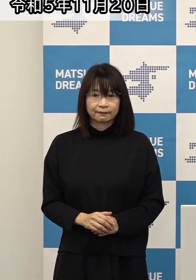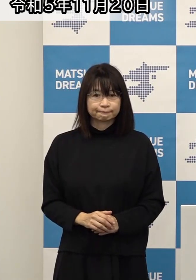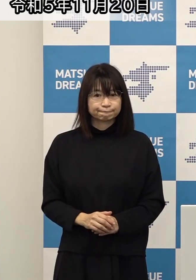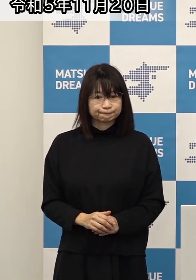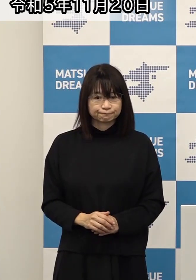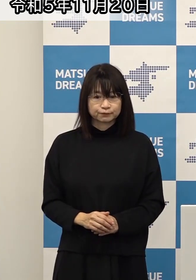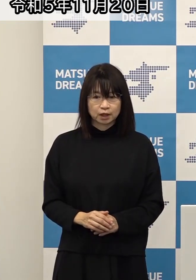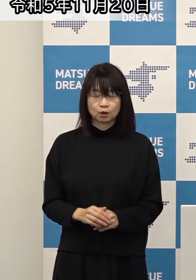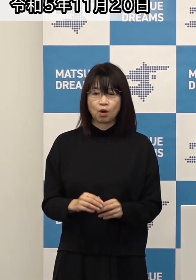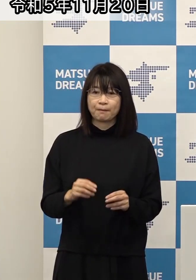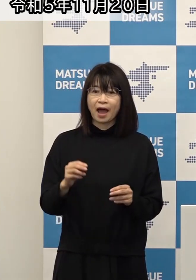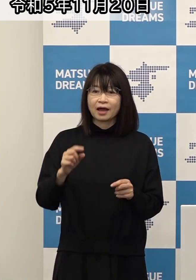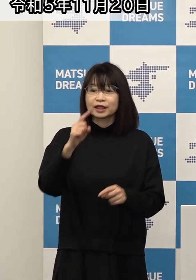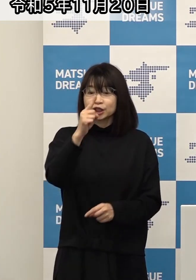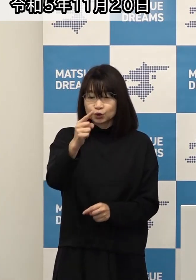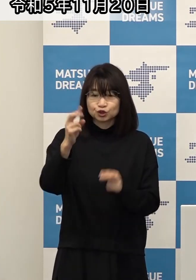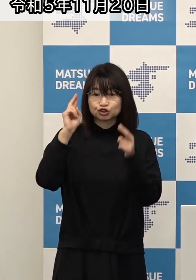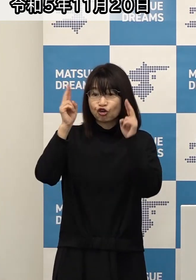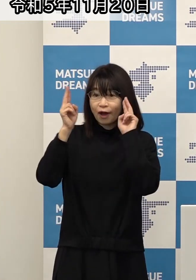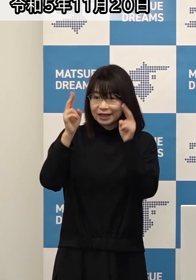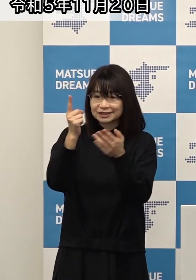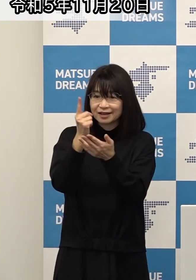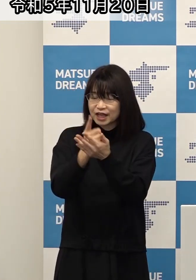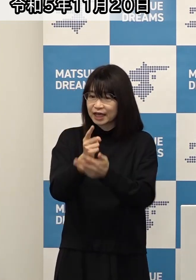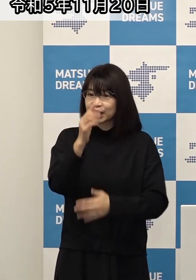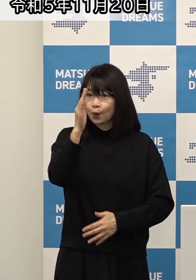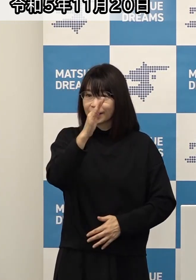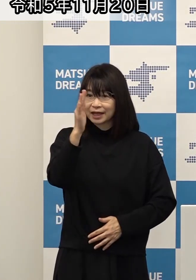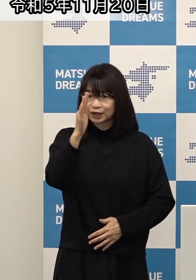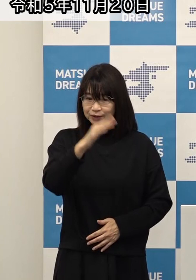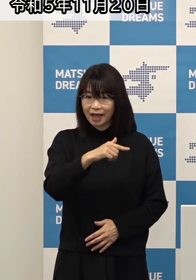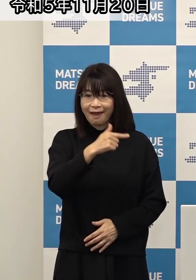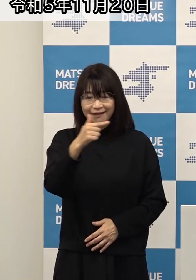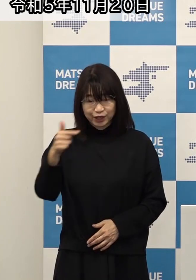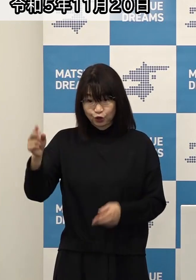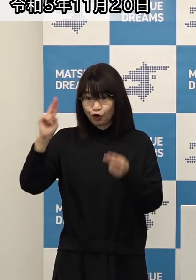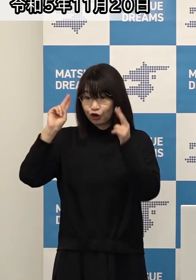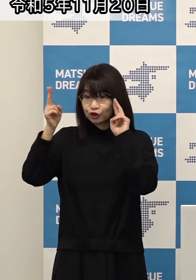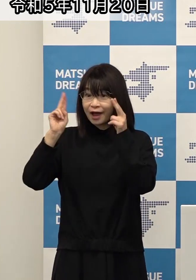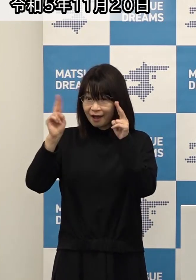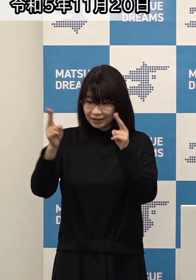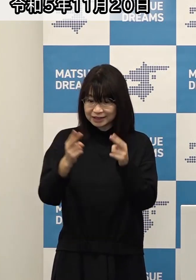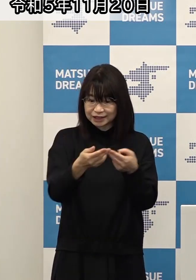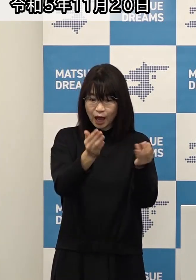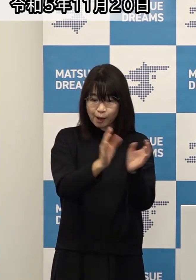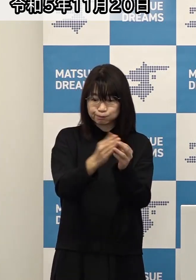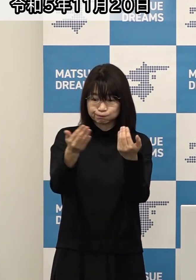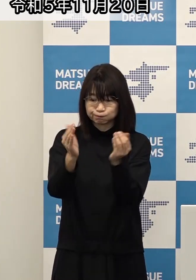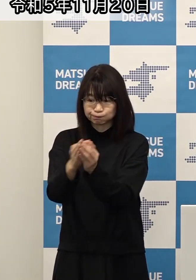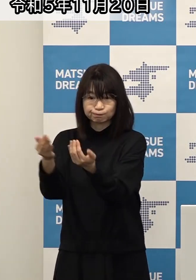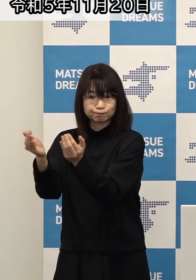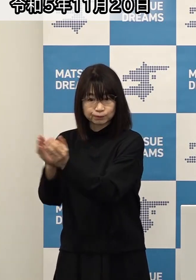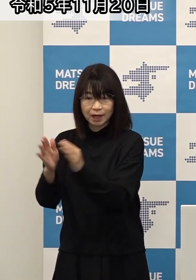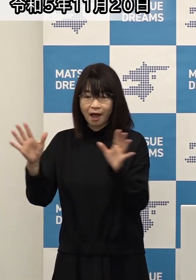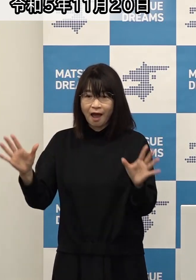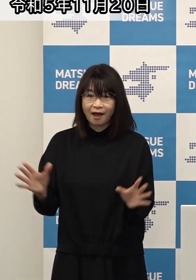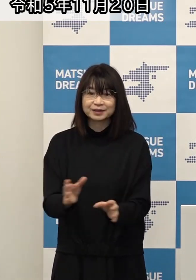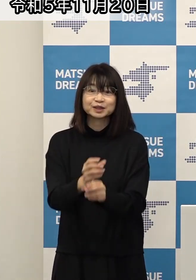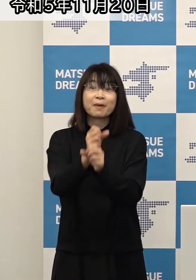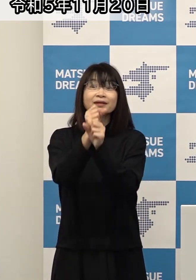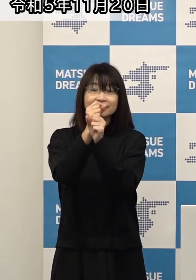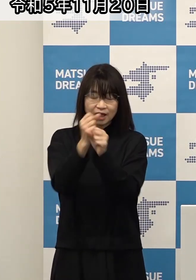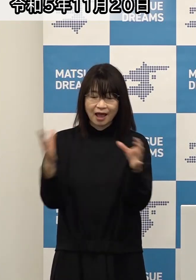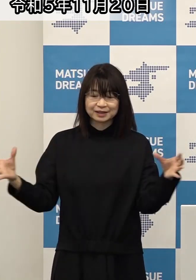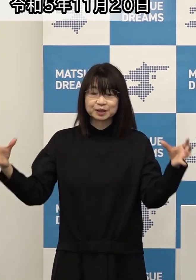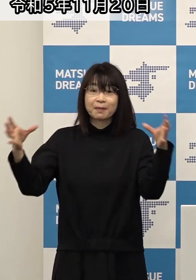ども、企業連合体ですね。建設通常の新庁舎の建設工事なんかでも、いわゆる JV っていうジョイントベンチャーを組んだ